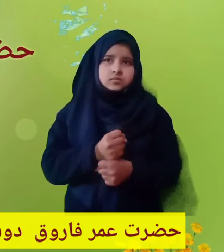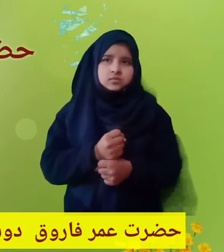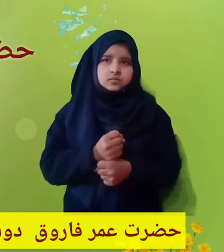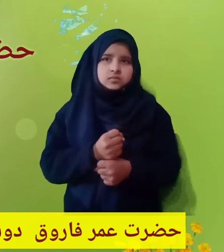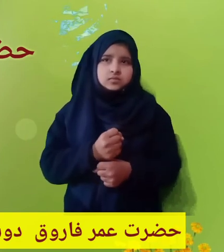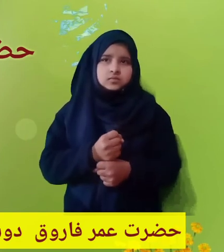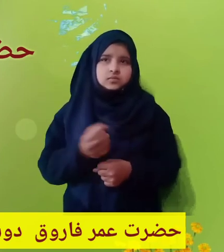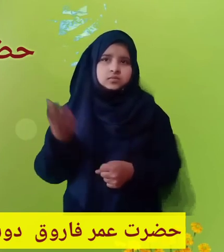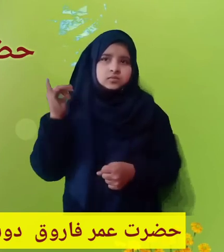थे।